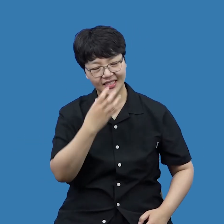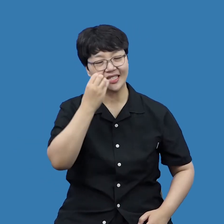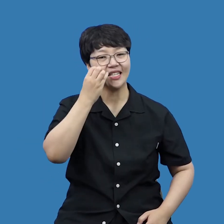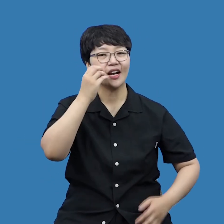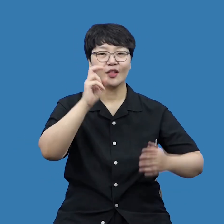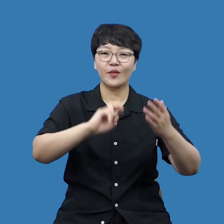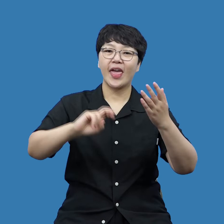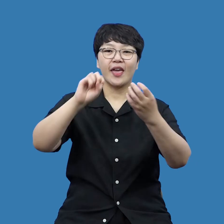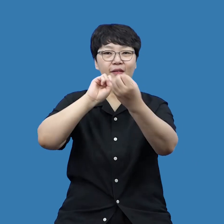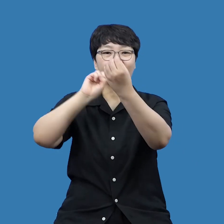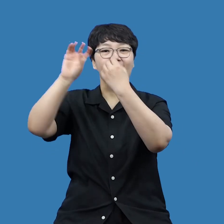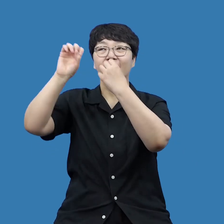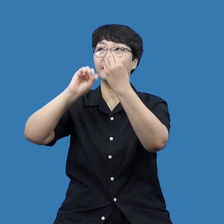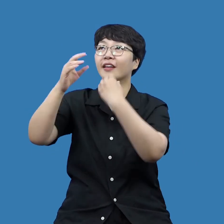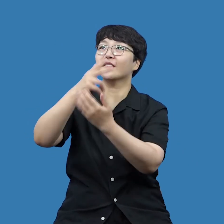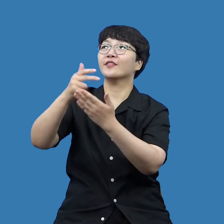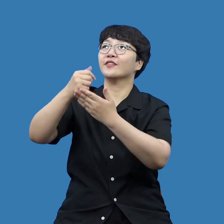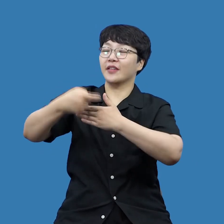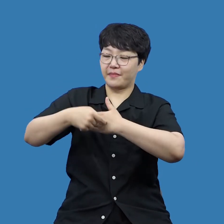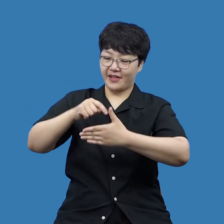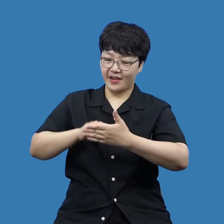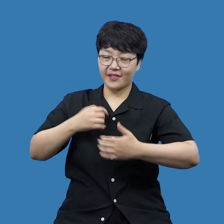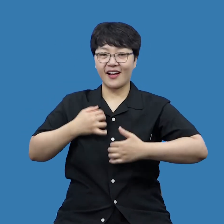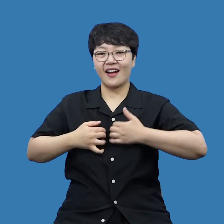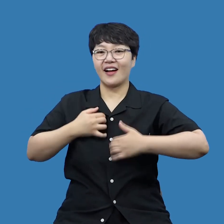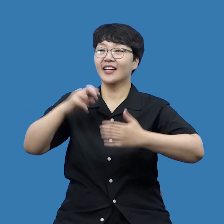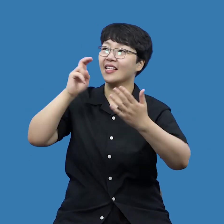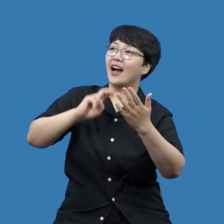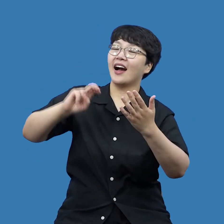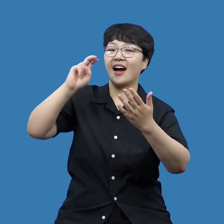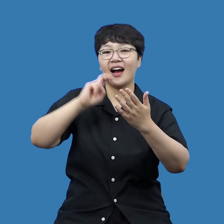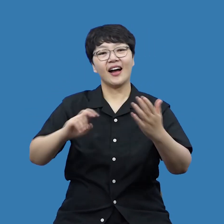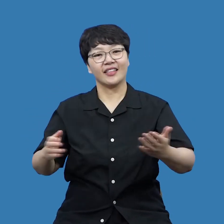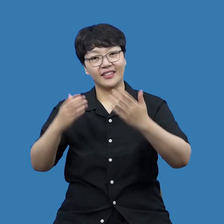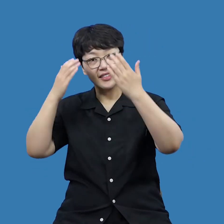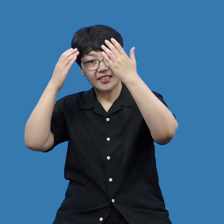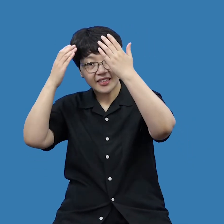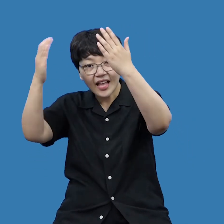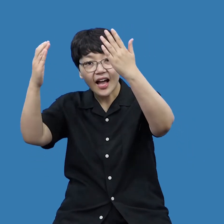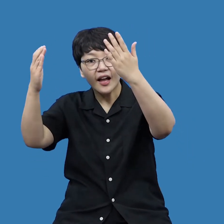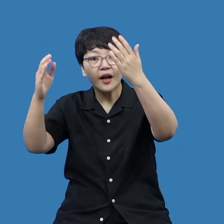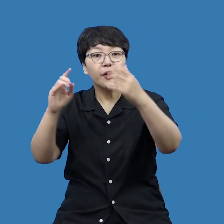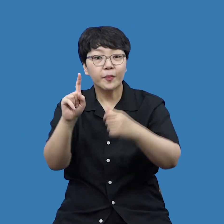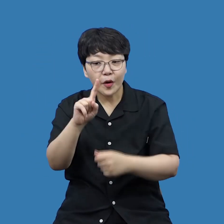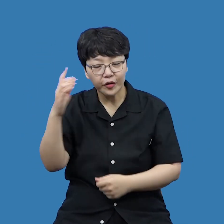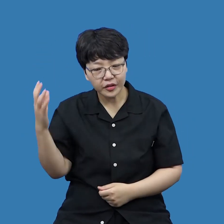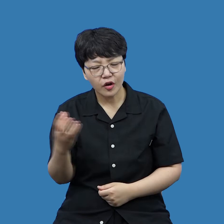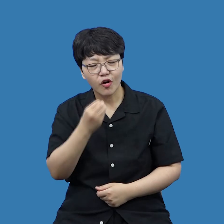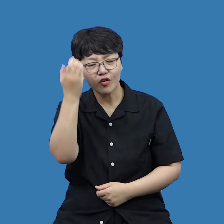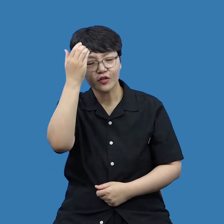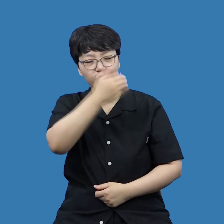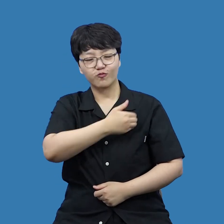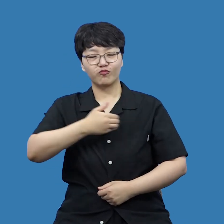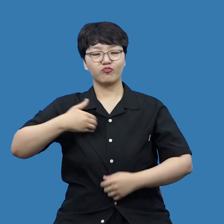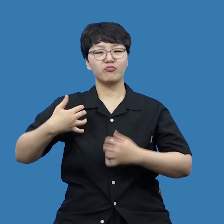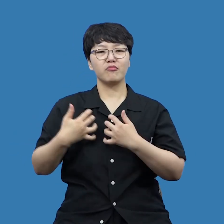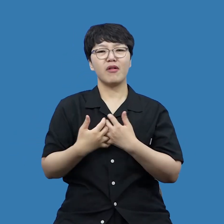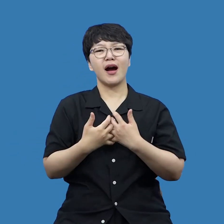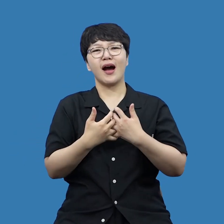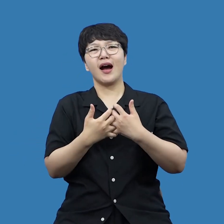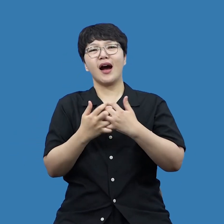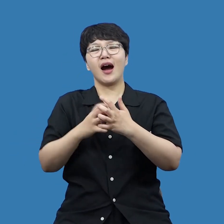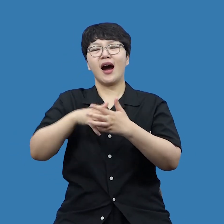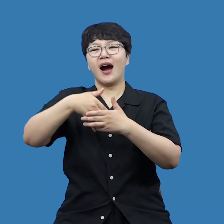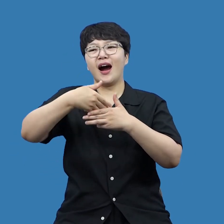화답하며 너의 마음으로 주께 노래하며 찬송하라. 성령 충만하면 찬양이 흘러나와요. 찬양하지